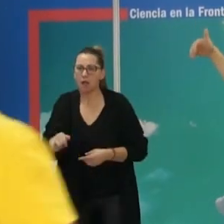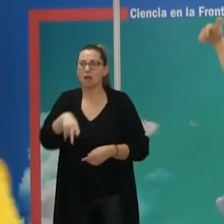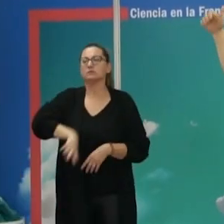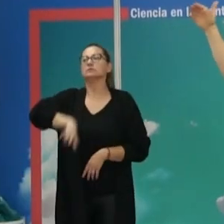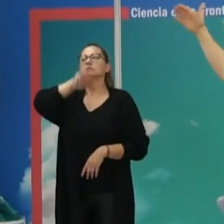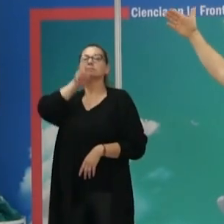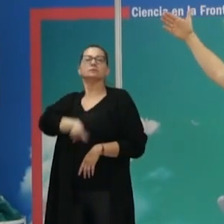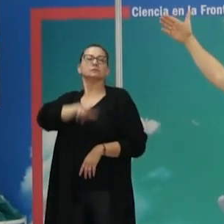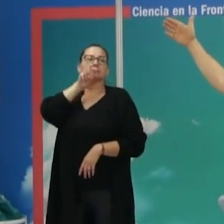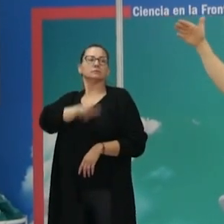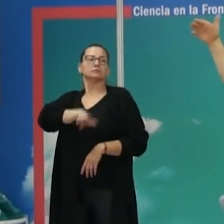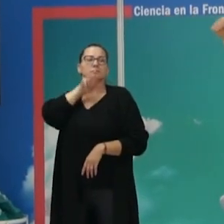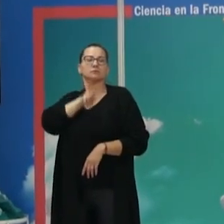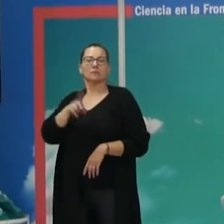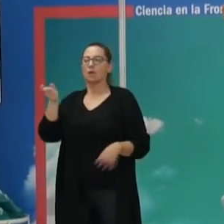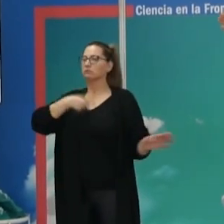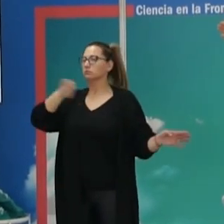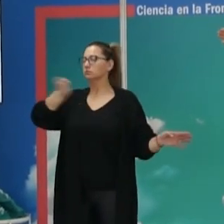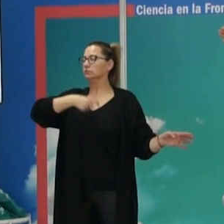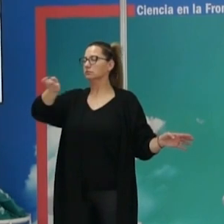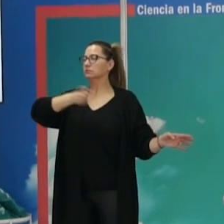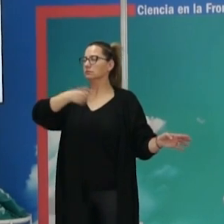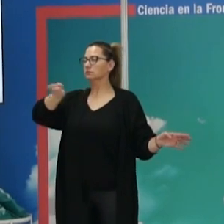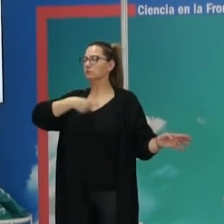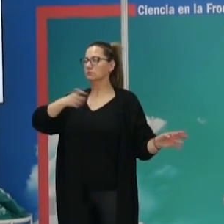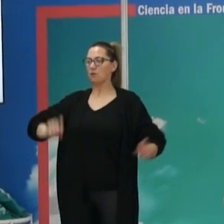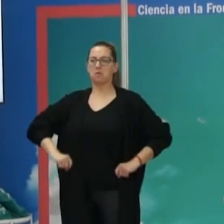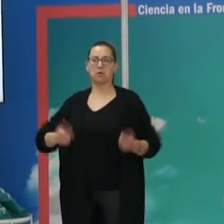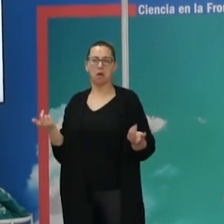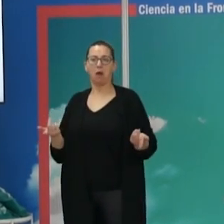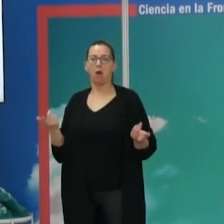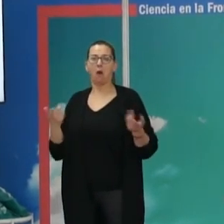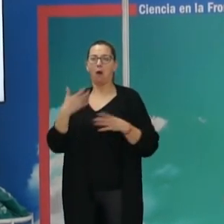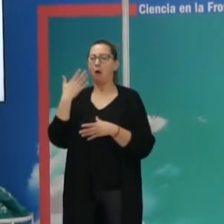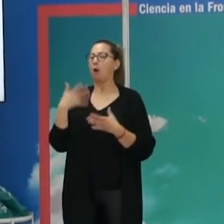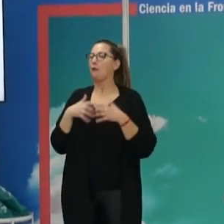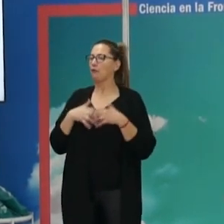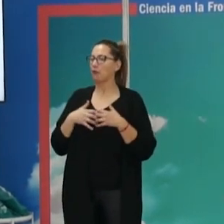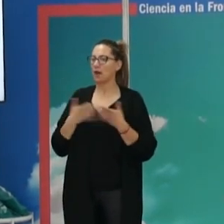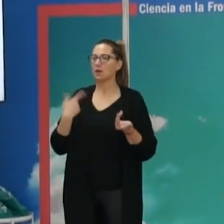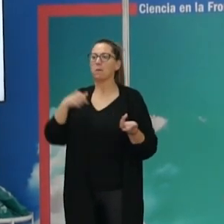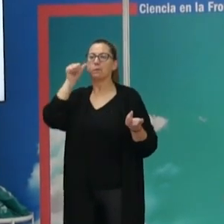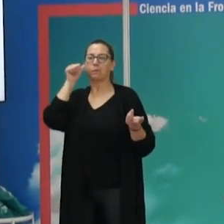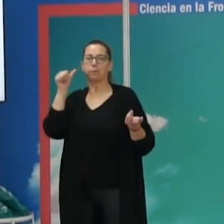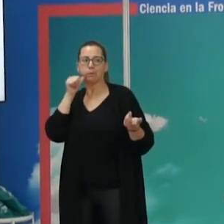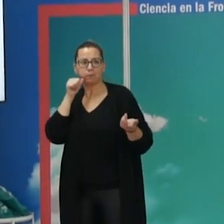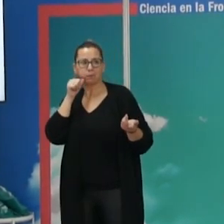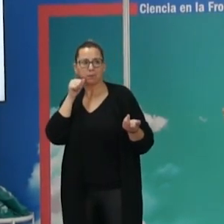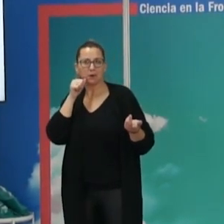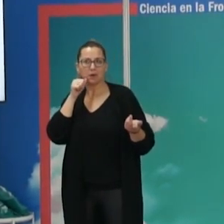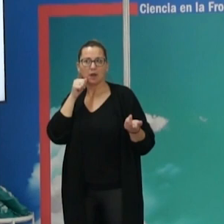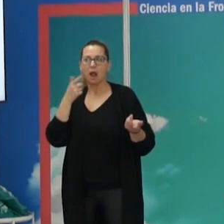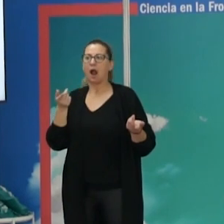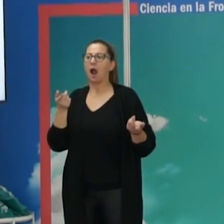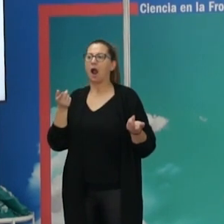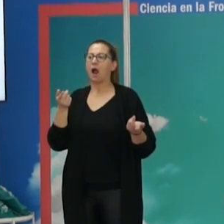respirar espontáneamente o tener un latido espontáneo, o funcionamiento integrado, o la capacidad reproductiva y la resistencia a la